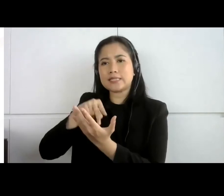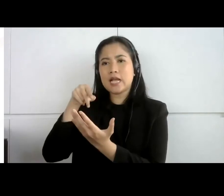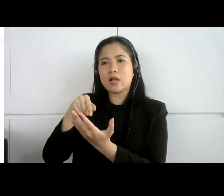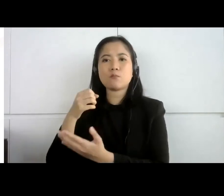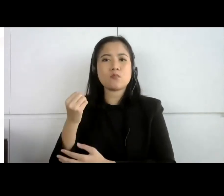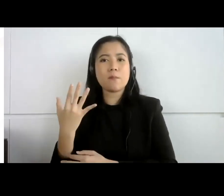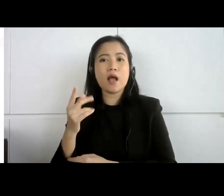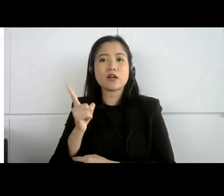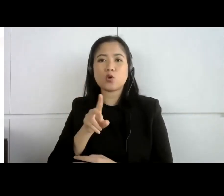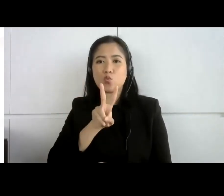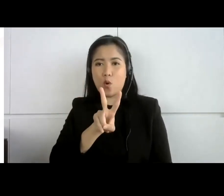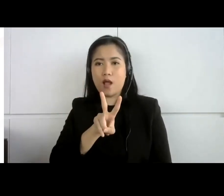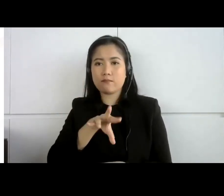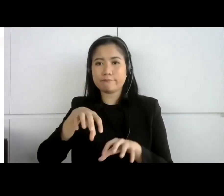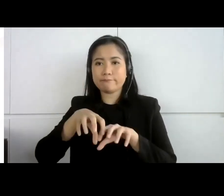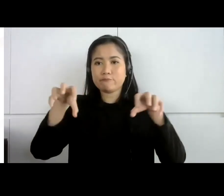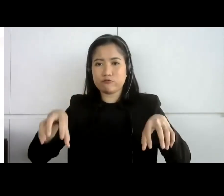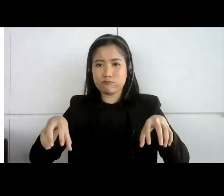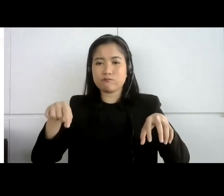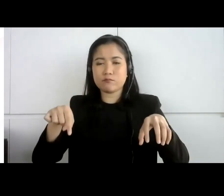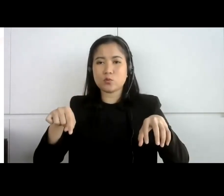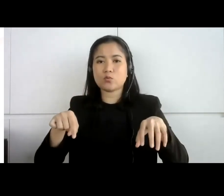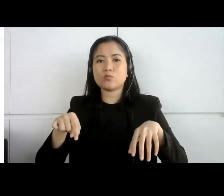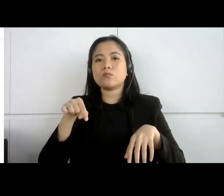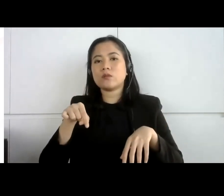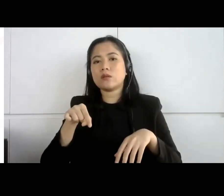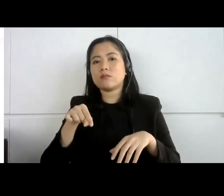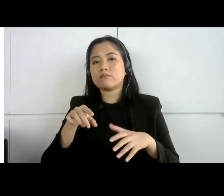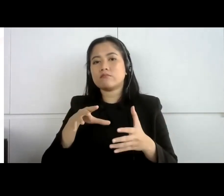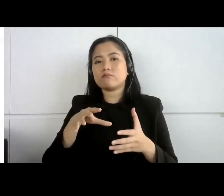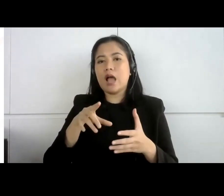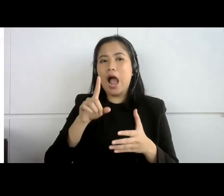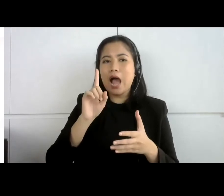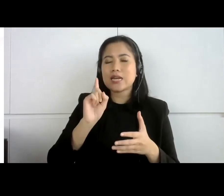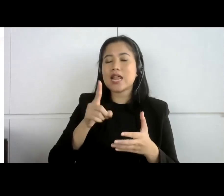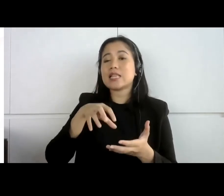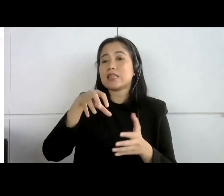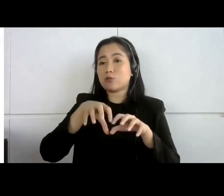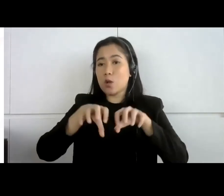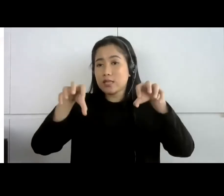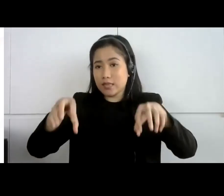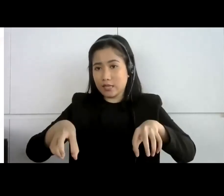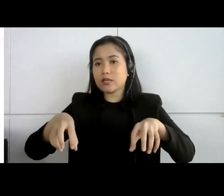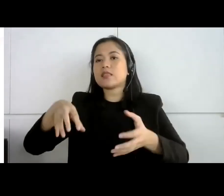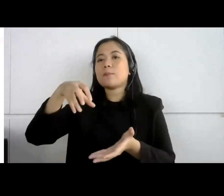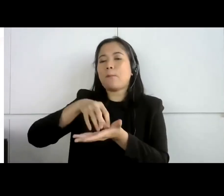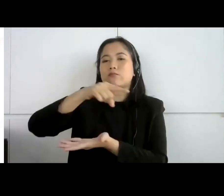ada 2 titik, dan itu bermuara di 1 dusun.